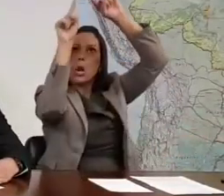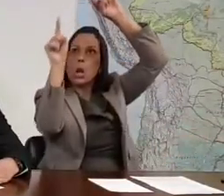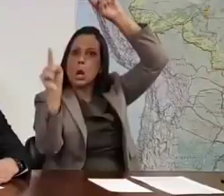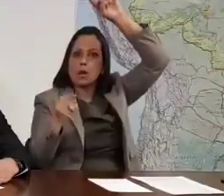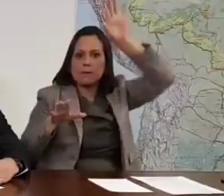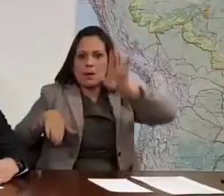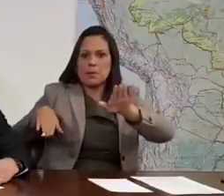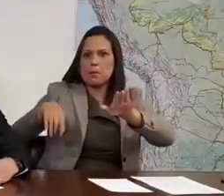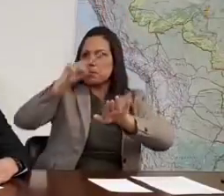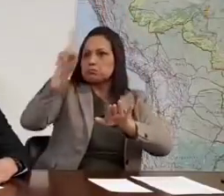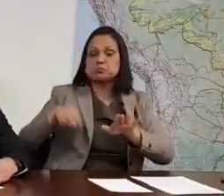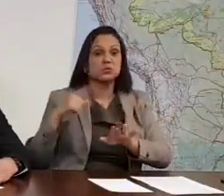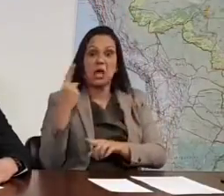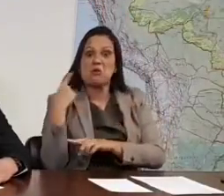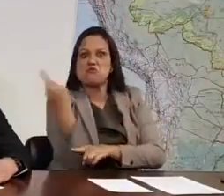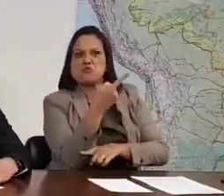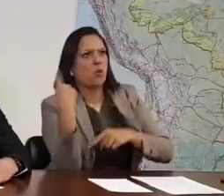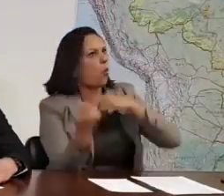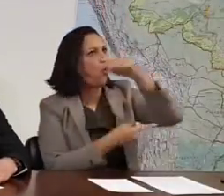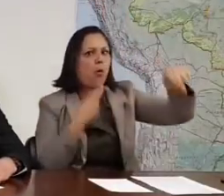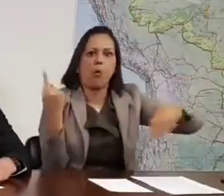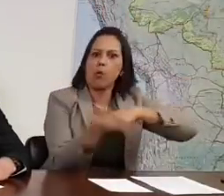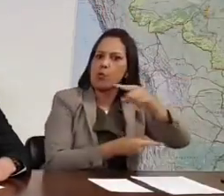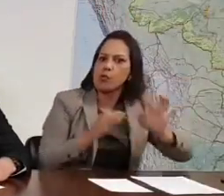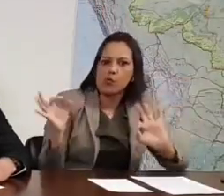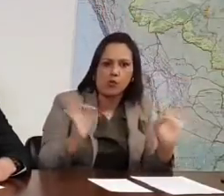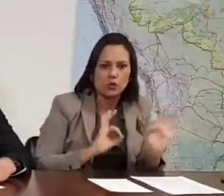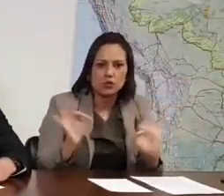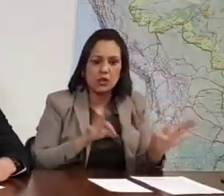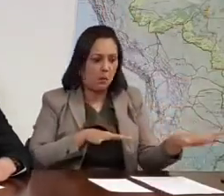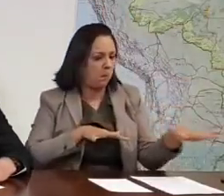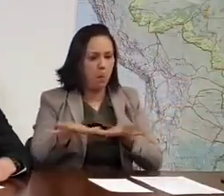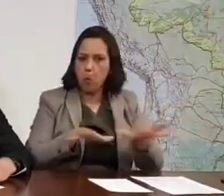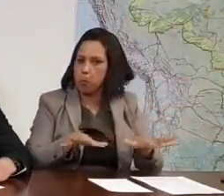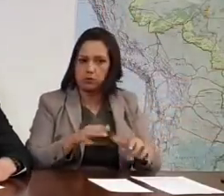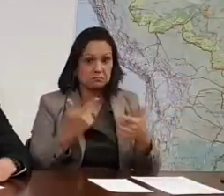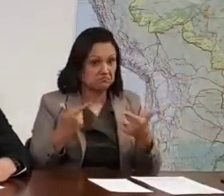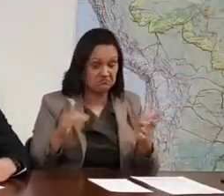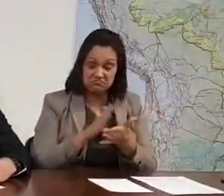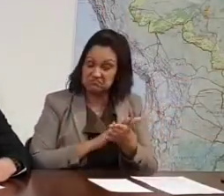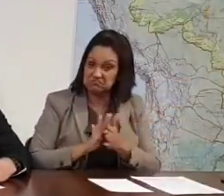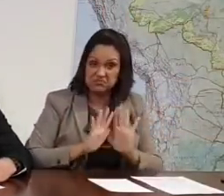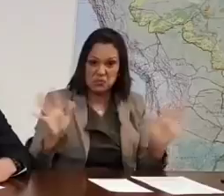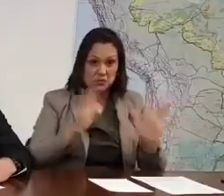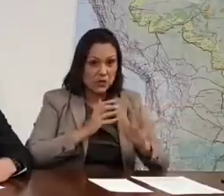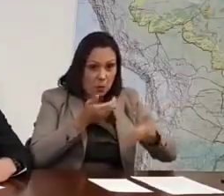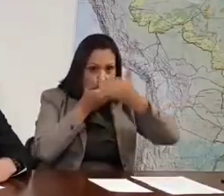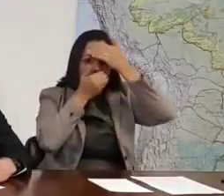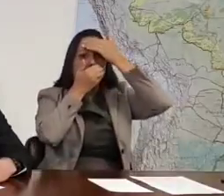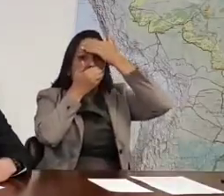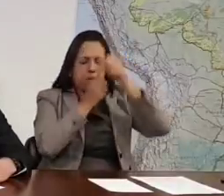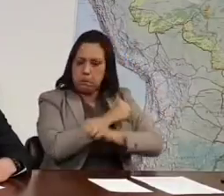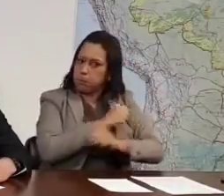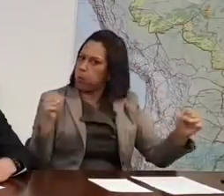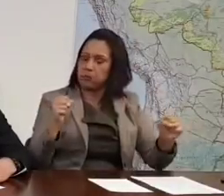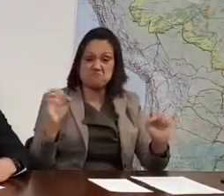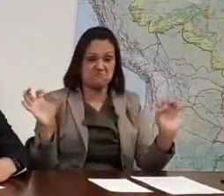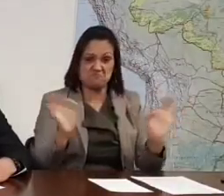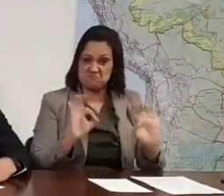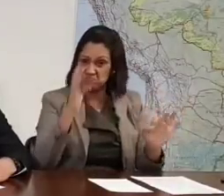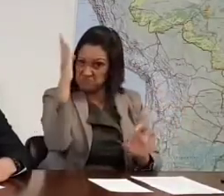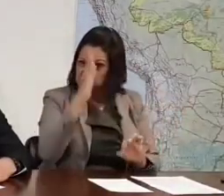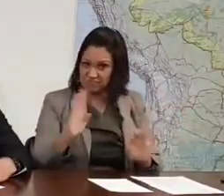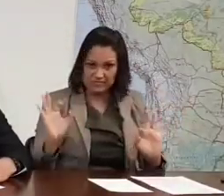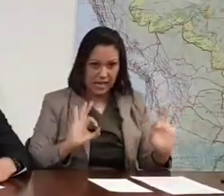quentes, sem furacão. Nós não temos furacão, nós não temos terremoto, nós não temos terrorismo no nosso Brasil. Nós temos mais